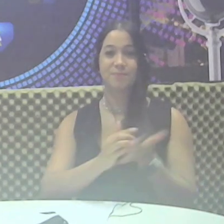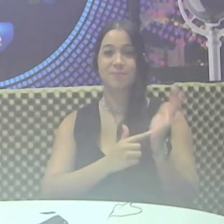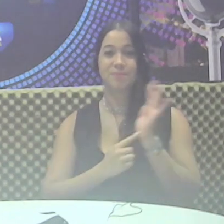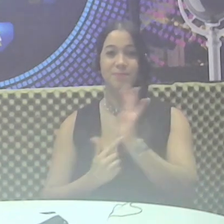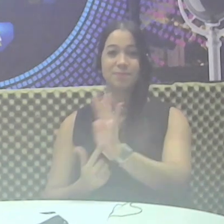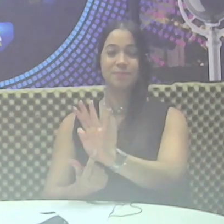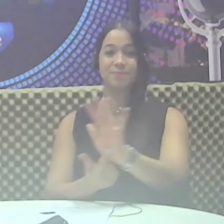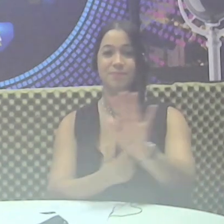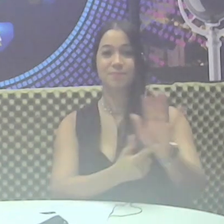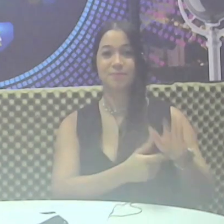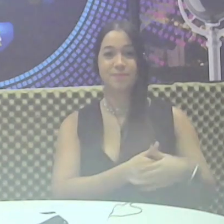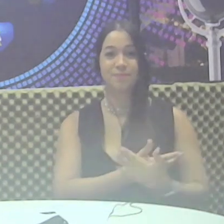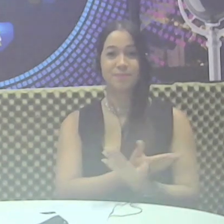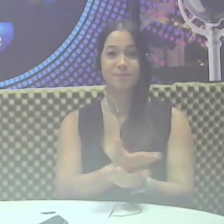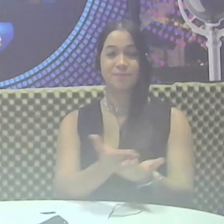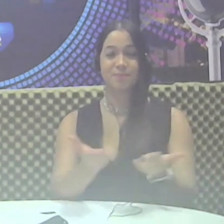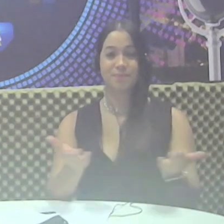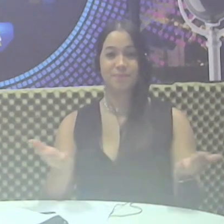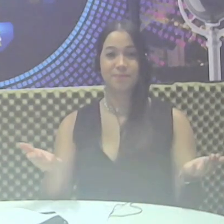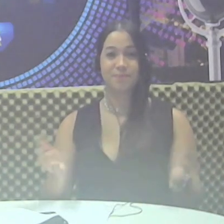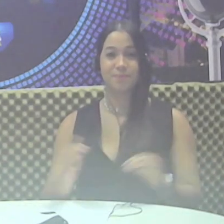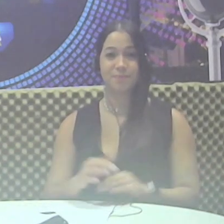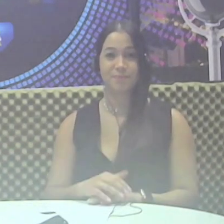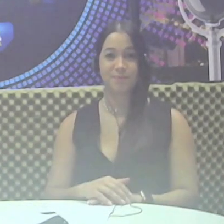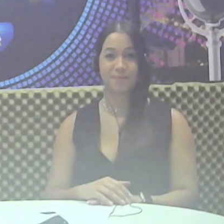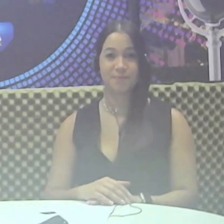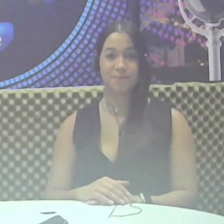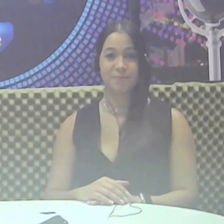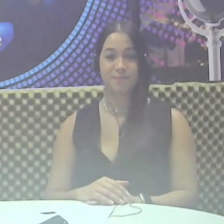Uberlândia no ar pra você.